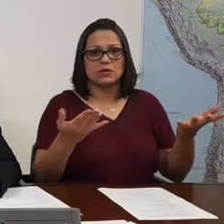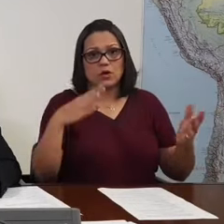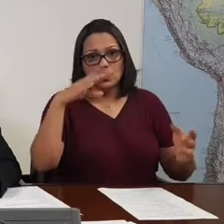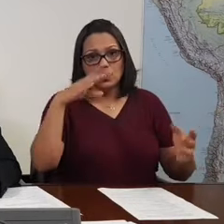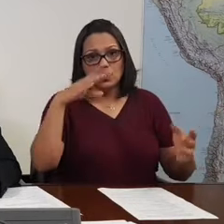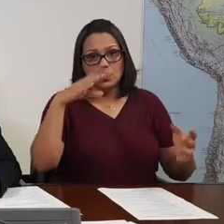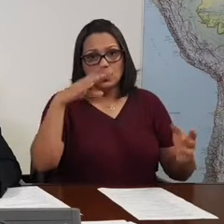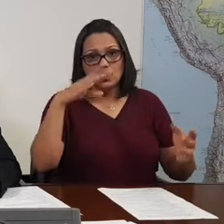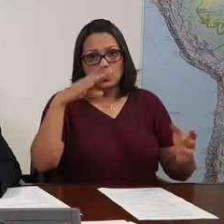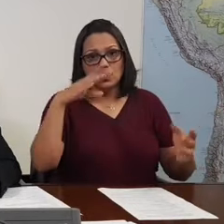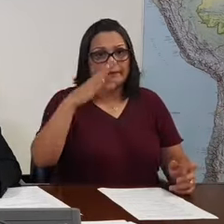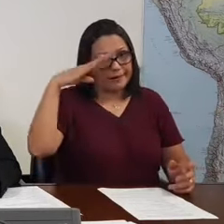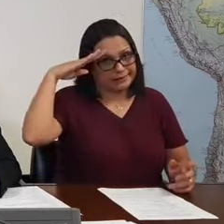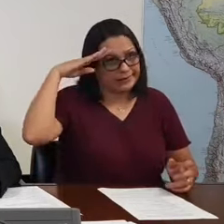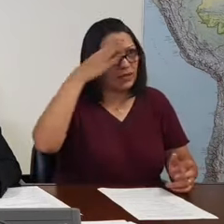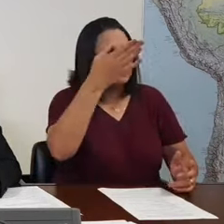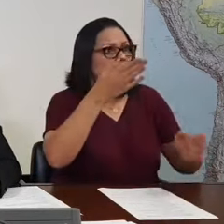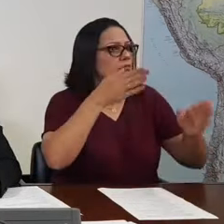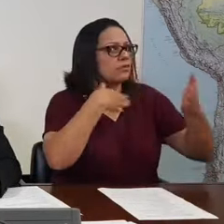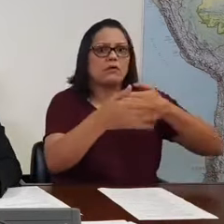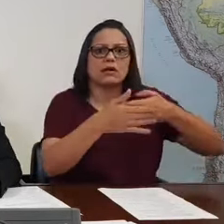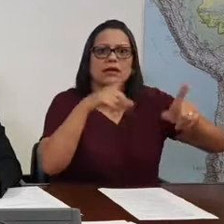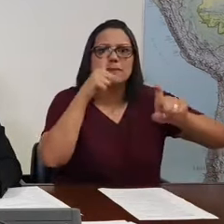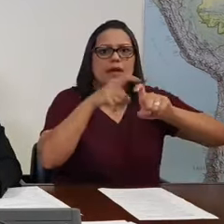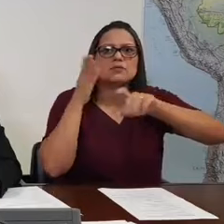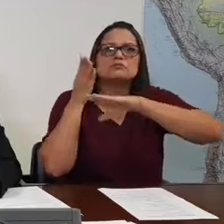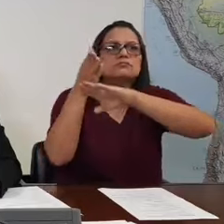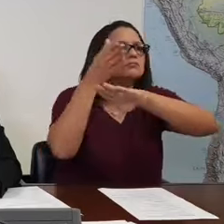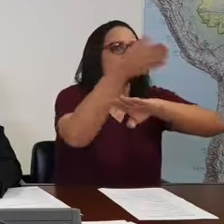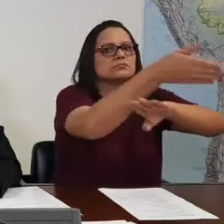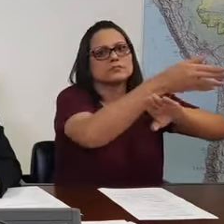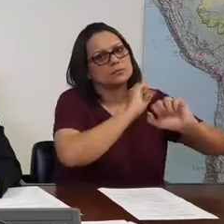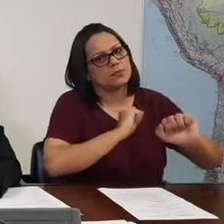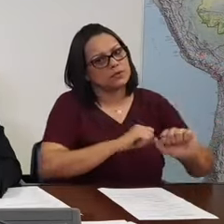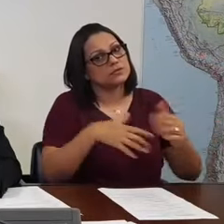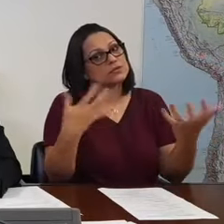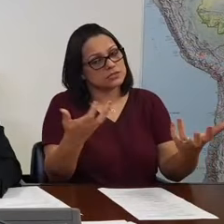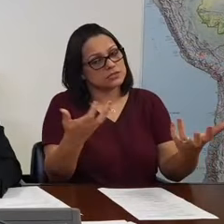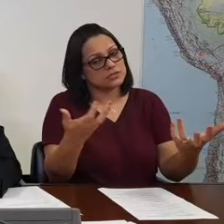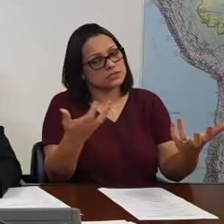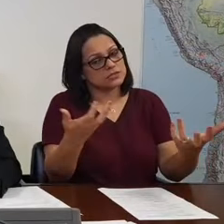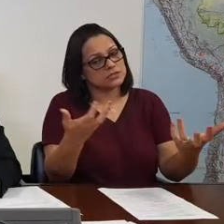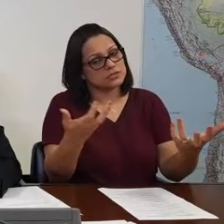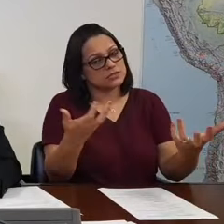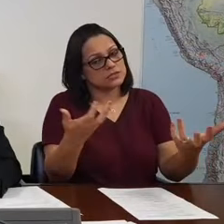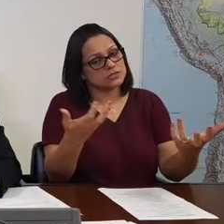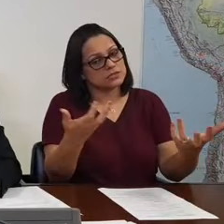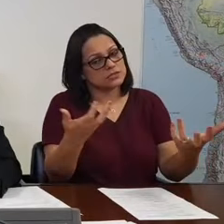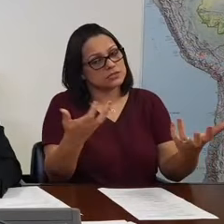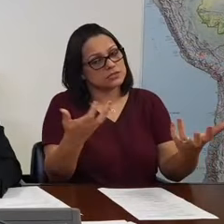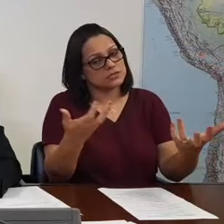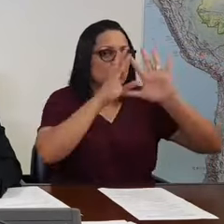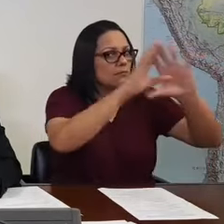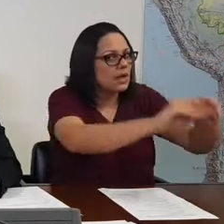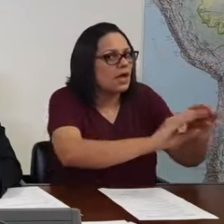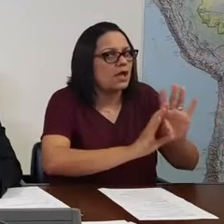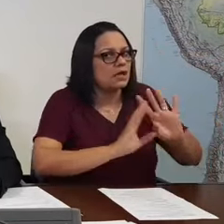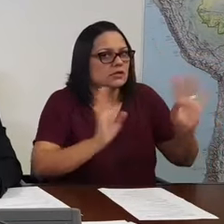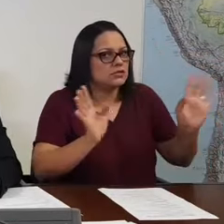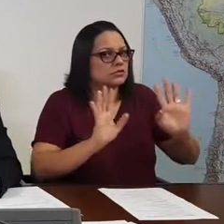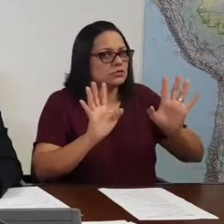Exército. Qualquer médico habilitado para isso poderia... A gente espera, com toda certeza, que a Câmara não mexa nisso, muito